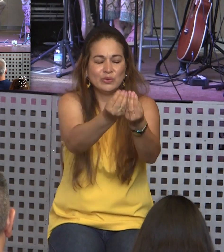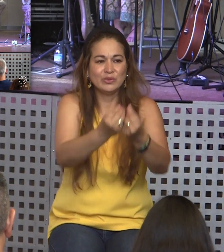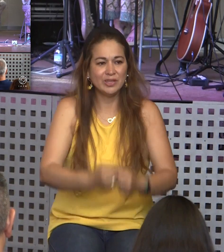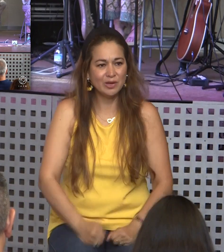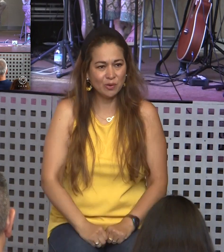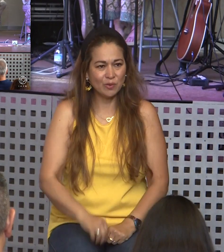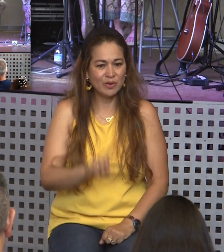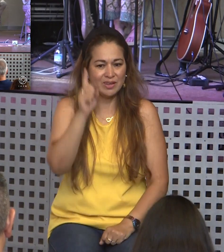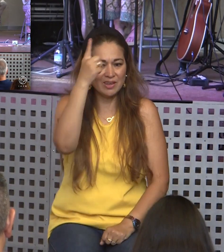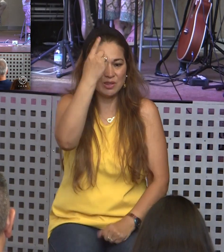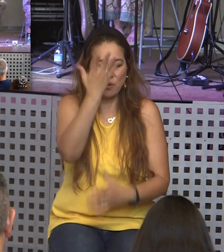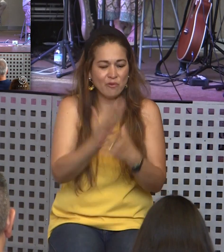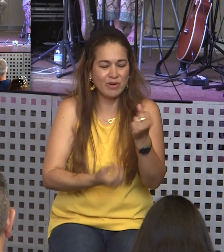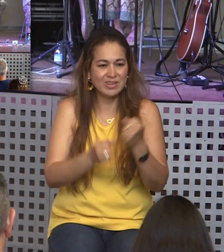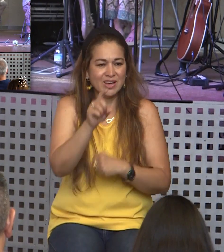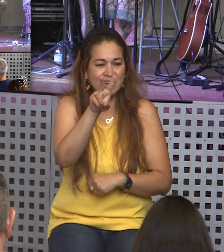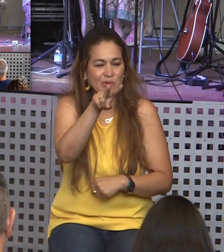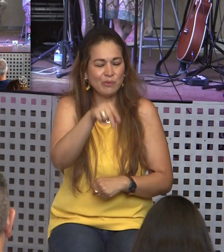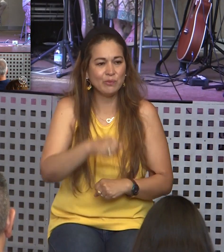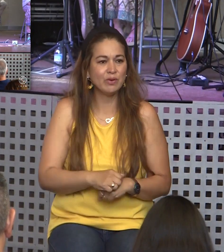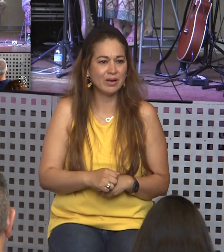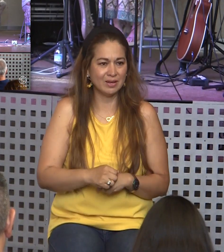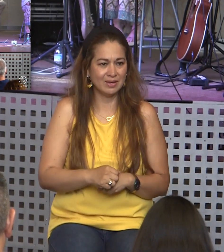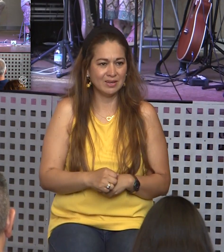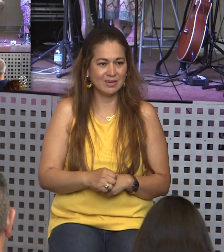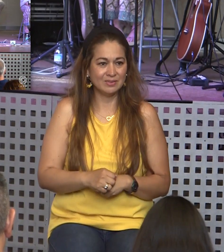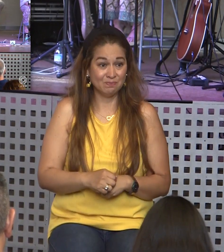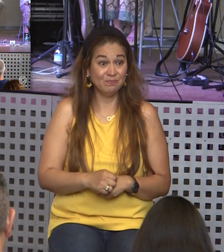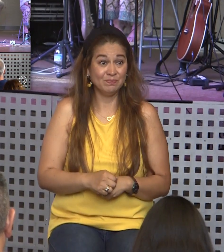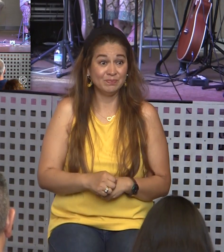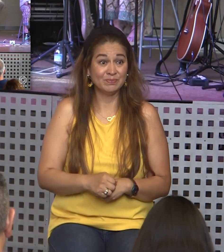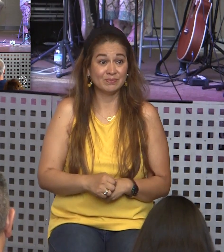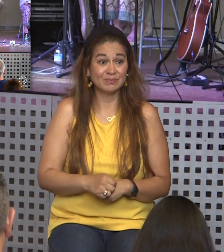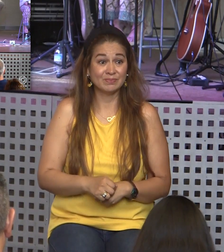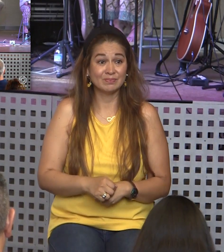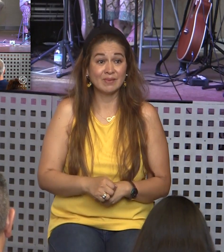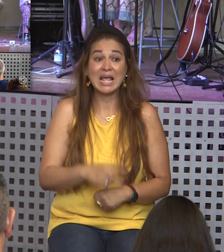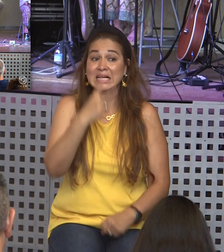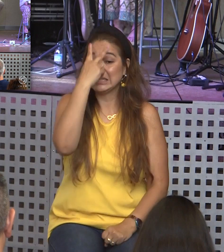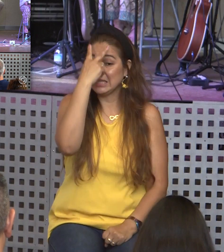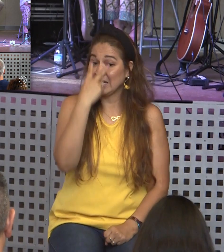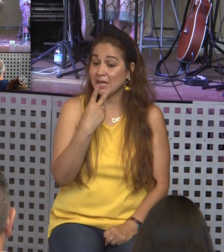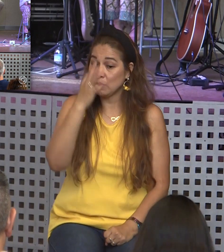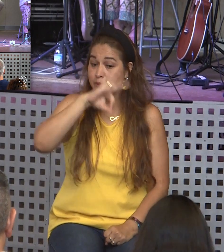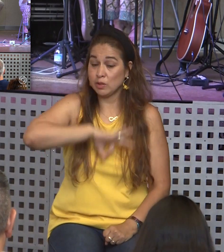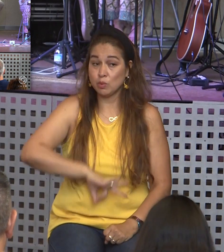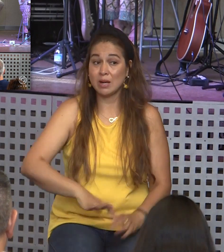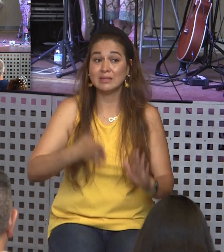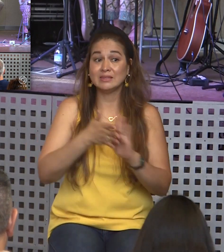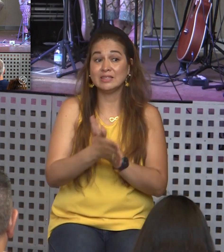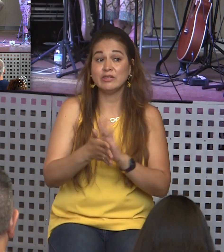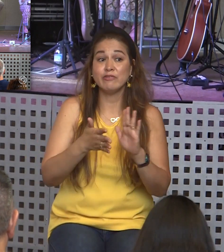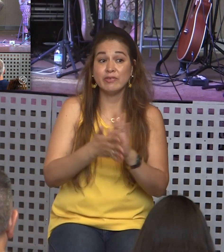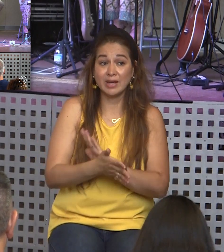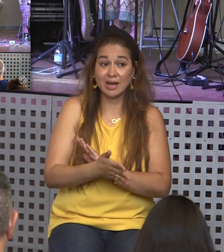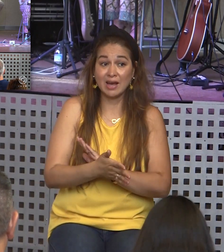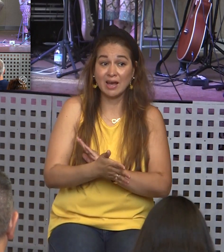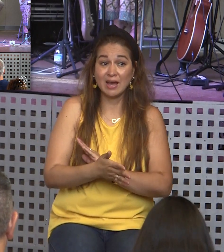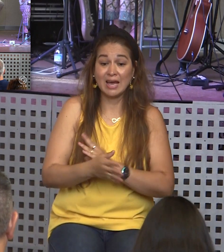Por eso podemos decir que ceguera espiritual es no ver la vida como Dios la ve.